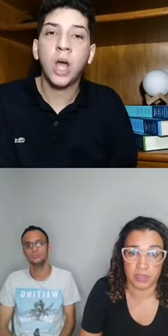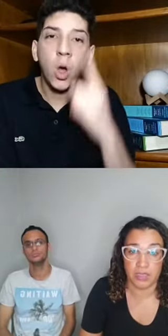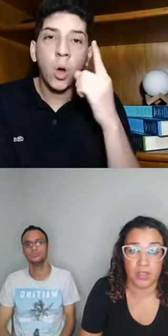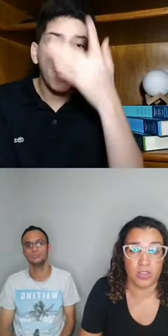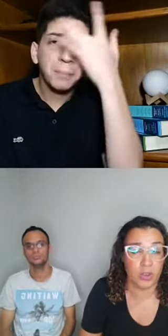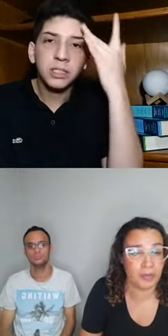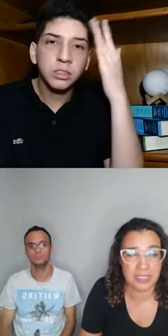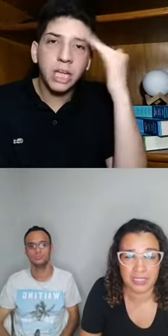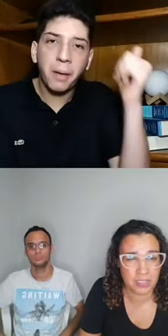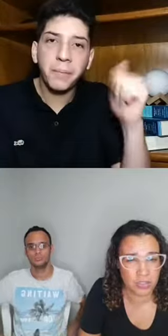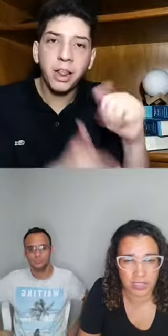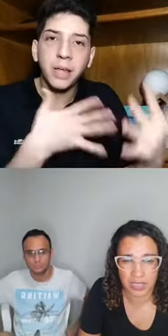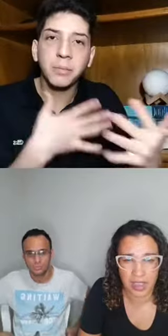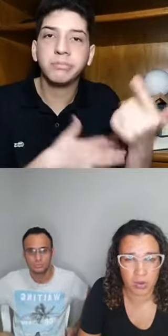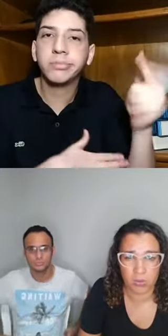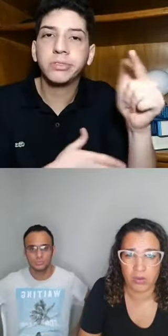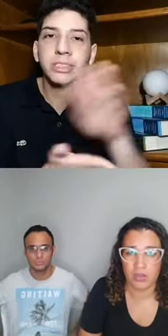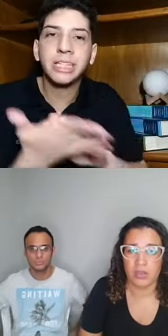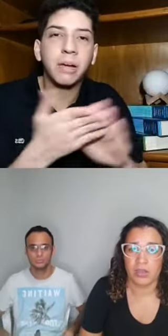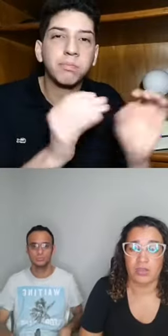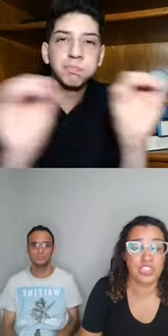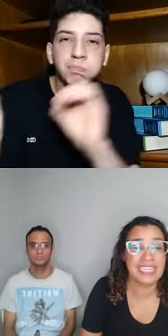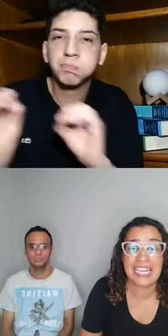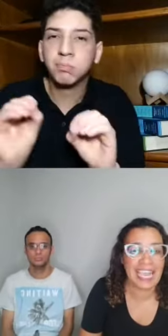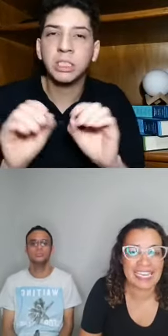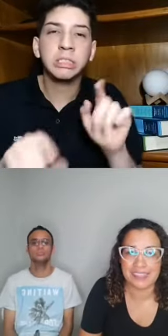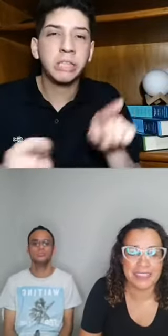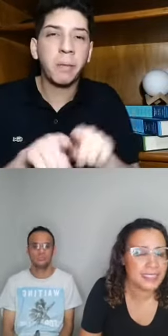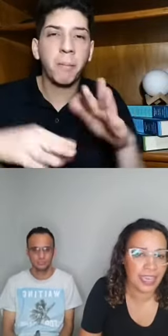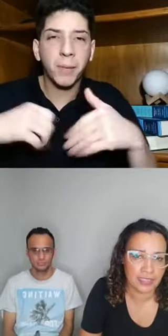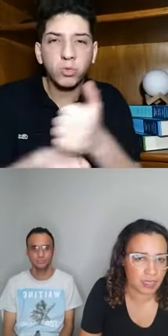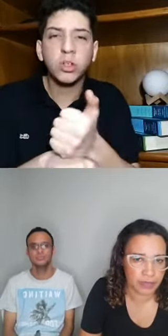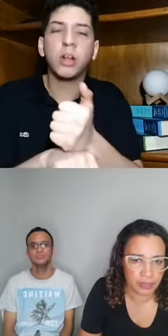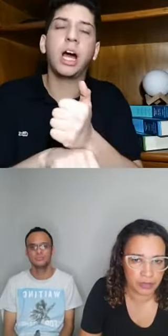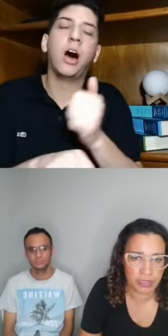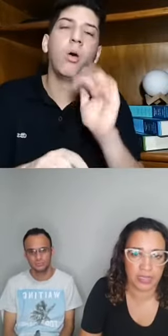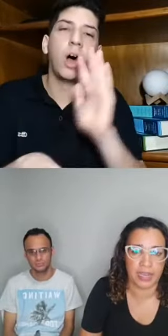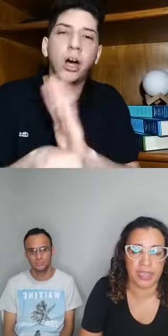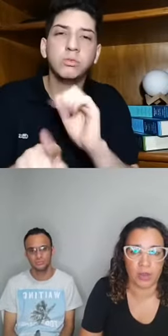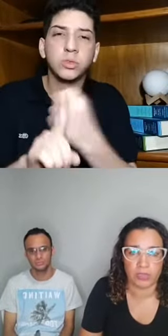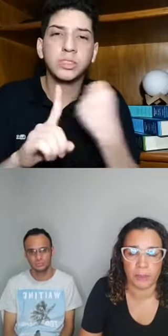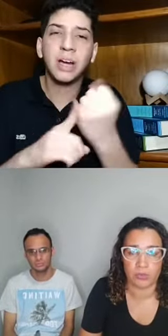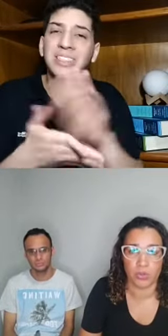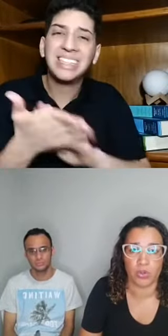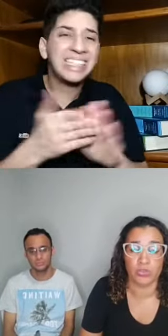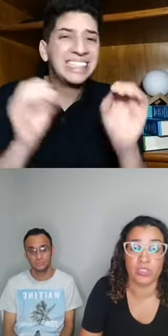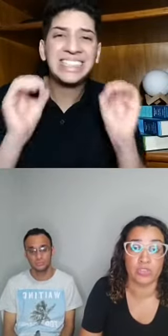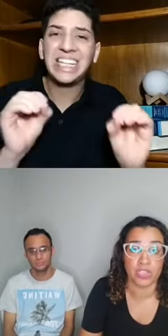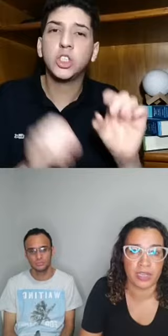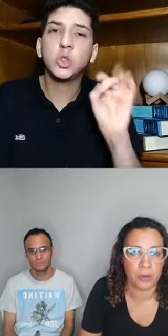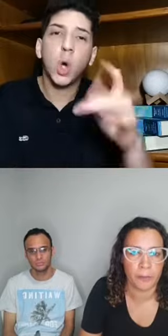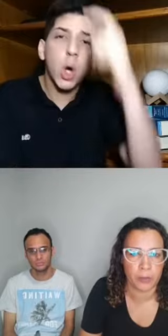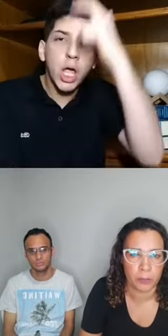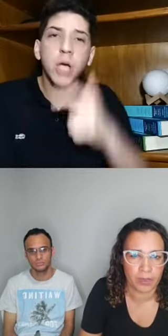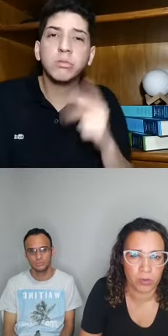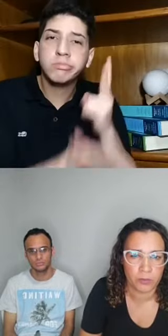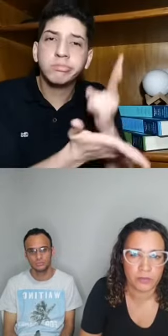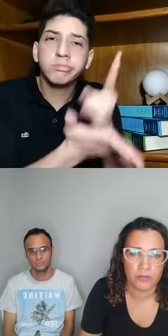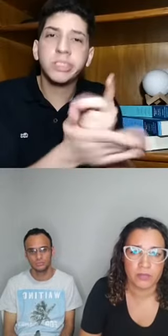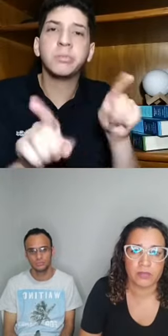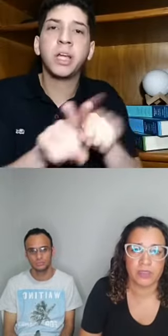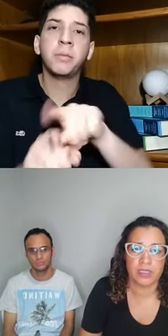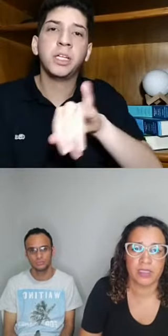Libras. Nenhuma assistente social. Não tinha ninguém que sabia Libras ali. Era eu o tempo todo e o Jean, um primo